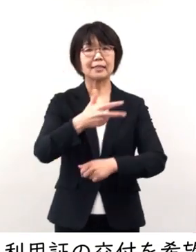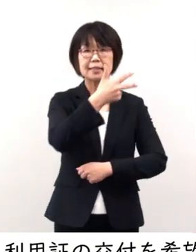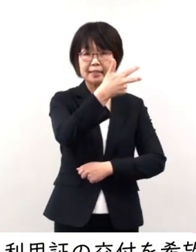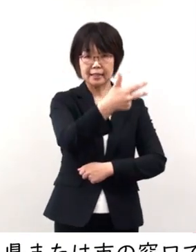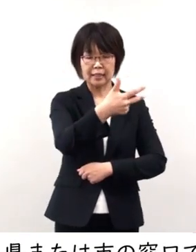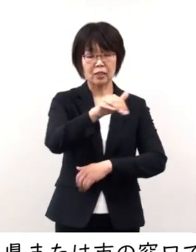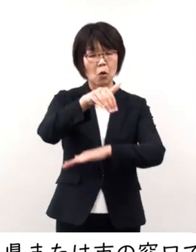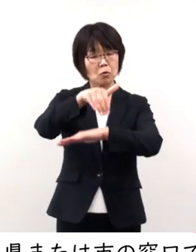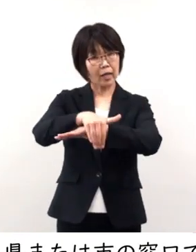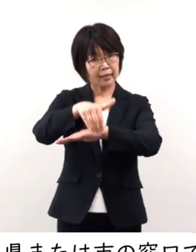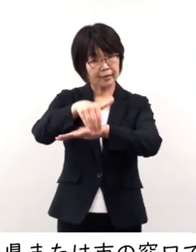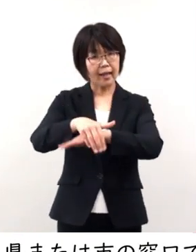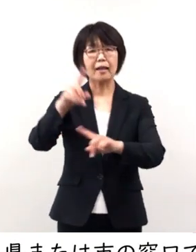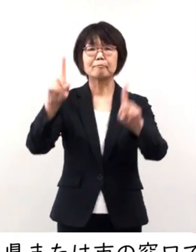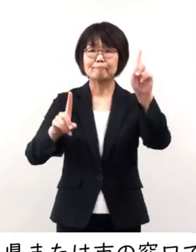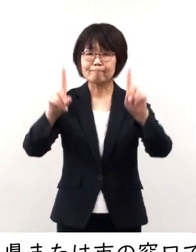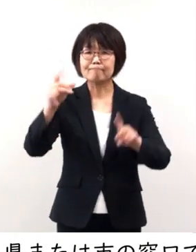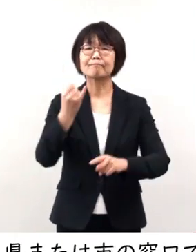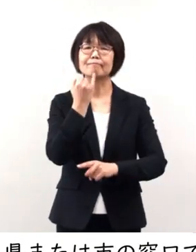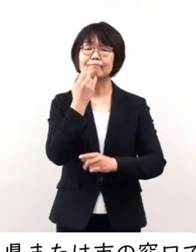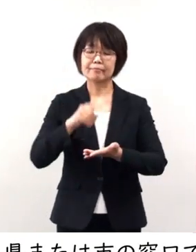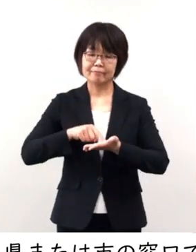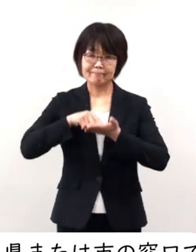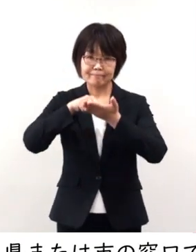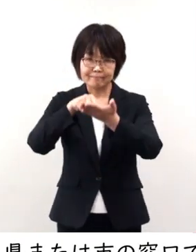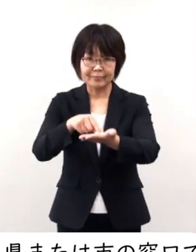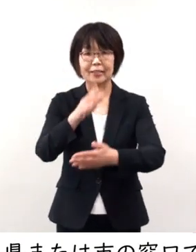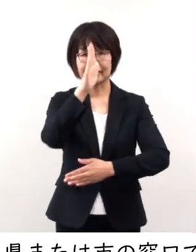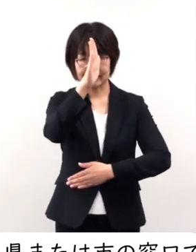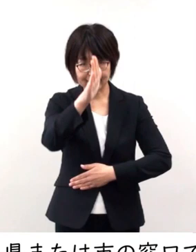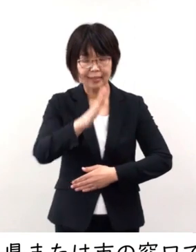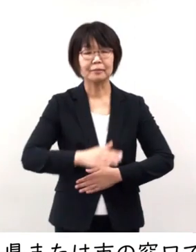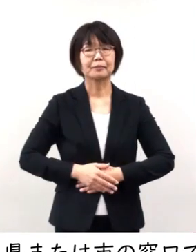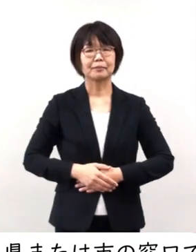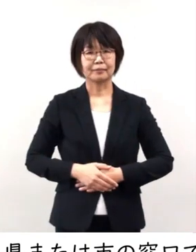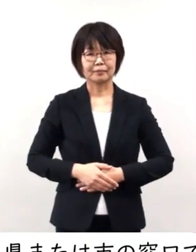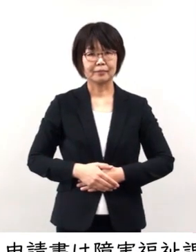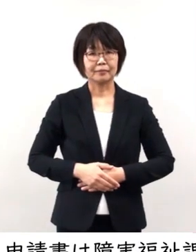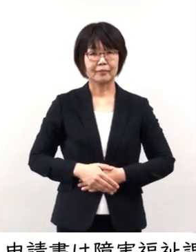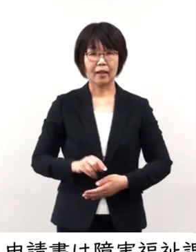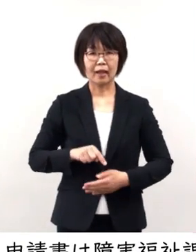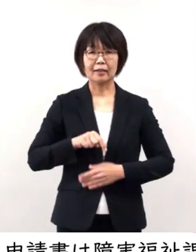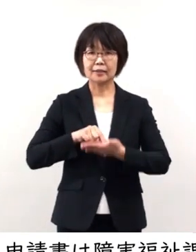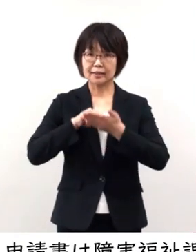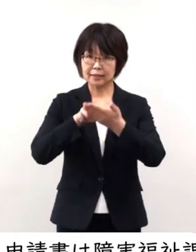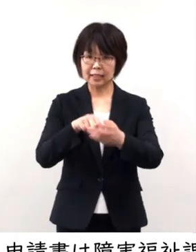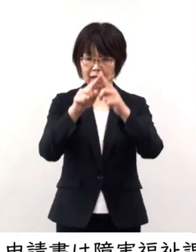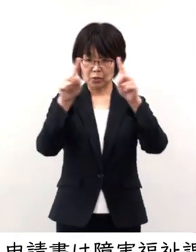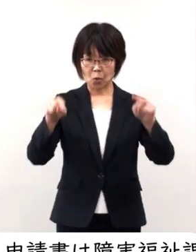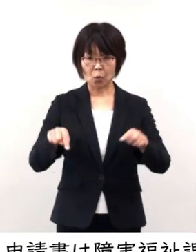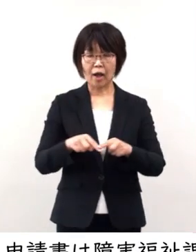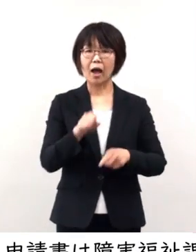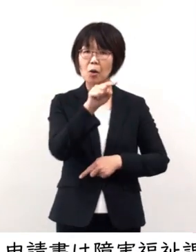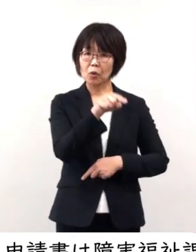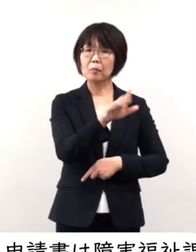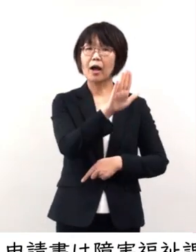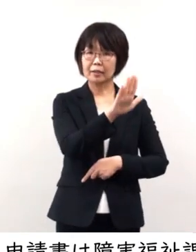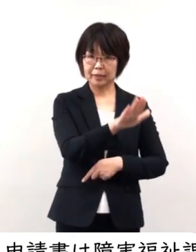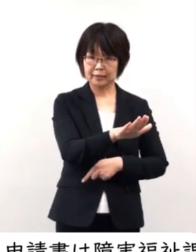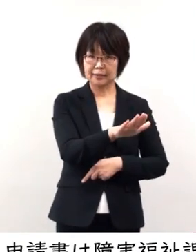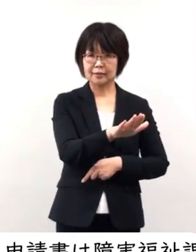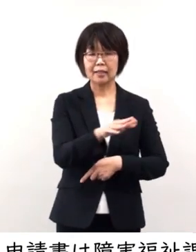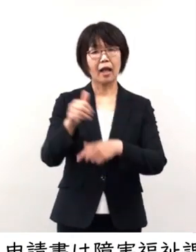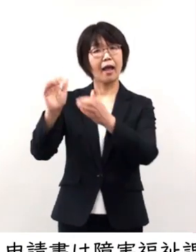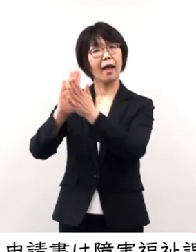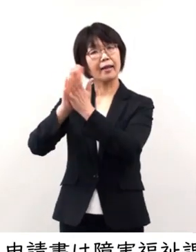し、県または市の窓口で申請してください。申請書は障害福祉課窓